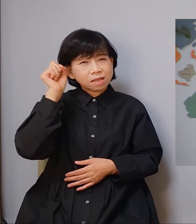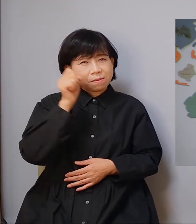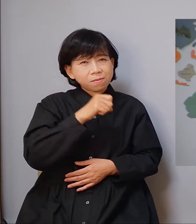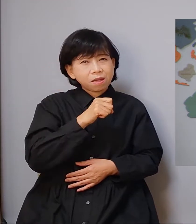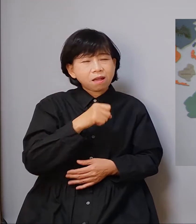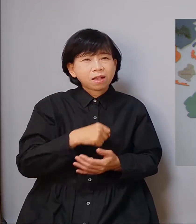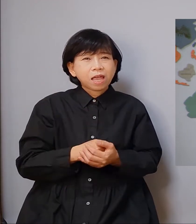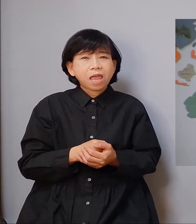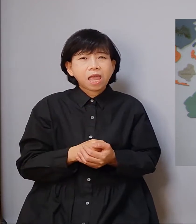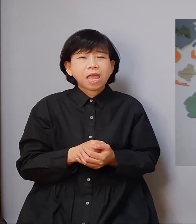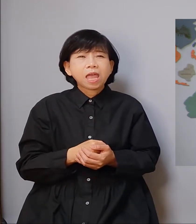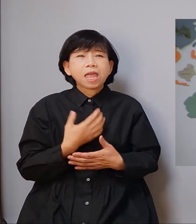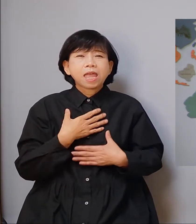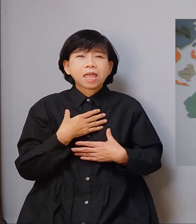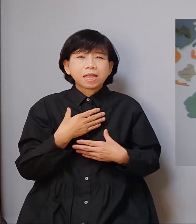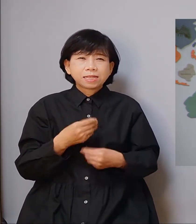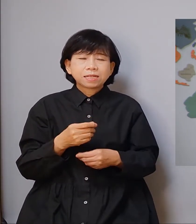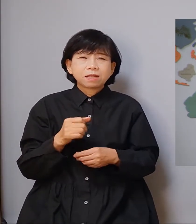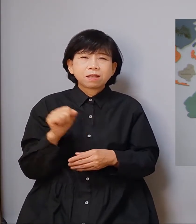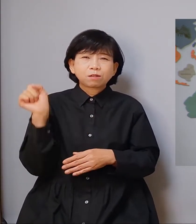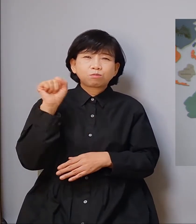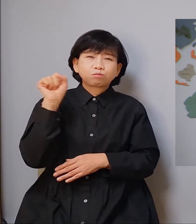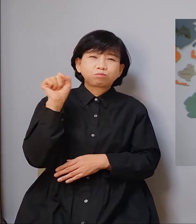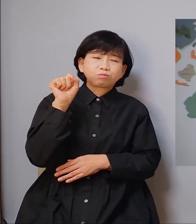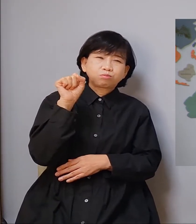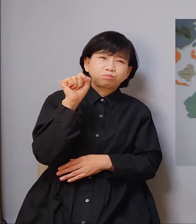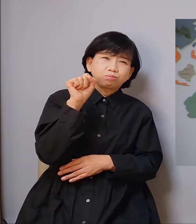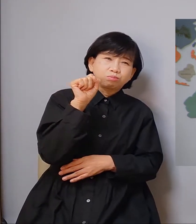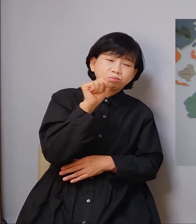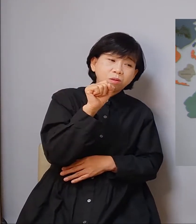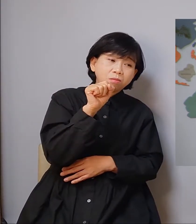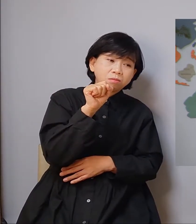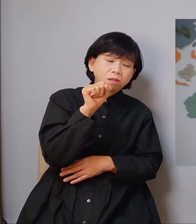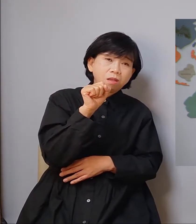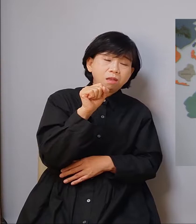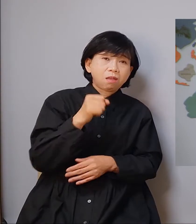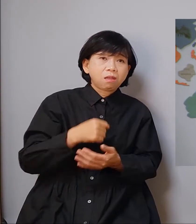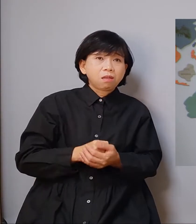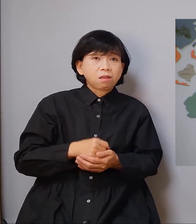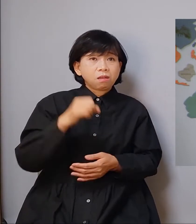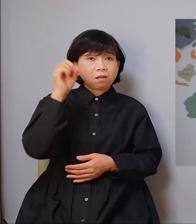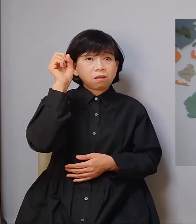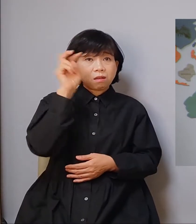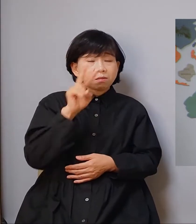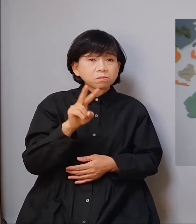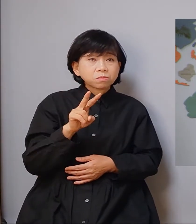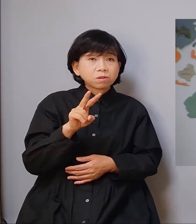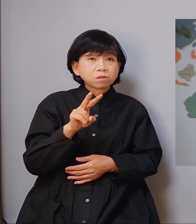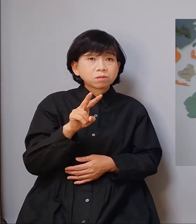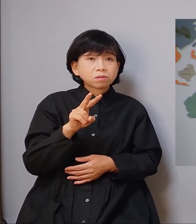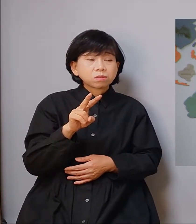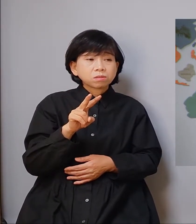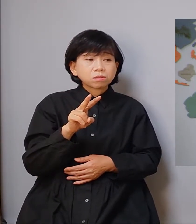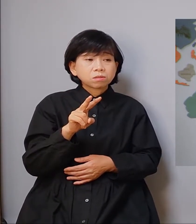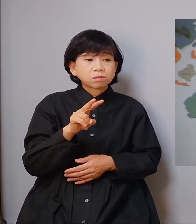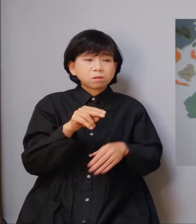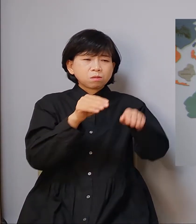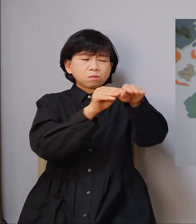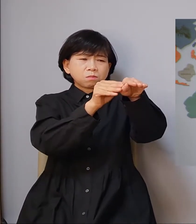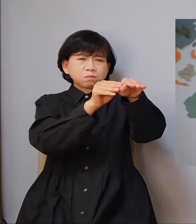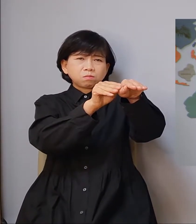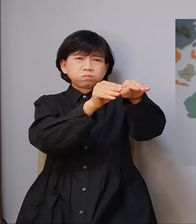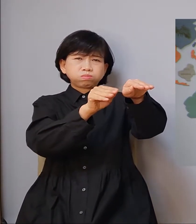속도를 유지하면서 잘 갑니다. 하지만 도대체 무슨 일인지 갑자기 앞에 차들이 움직이지 않는